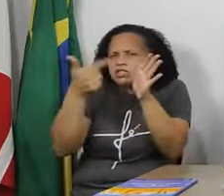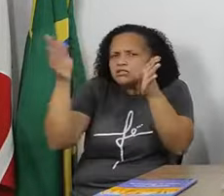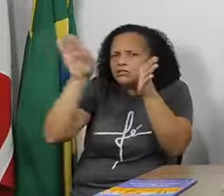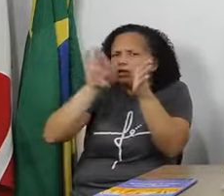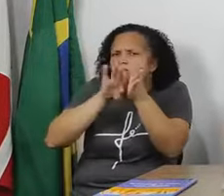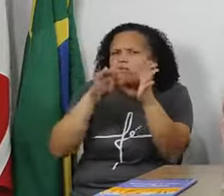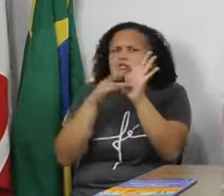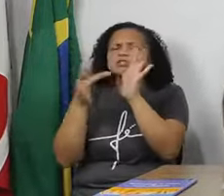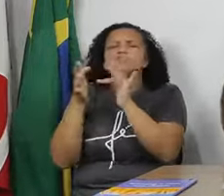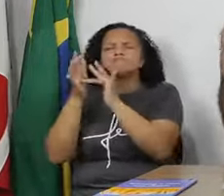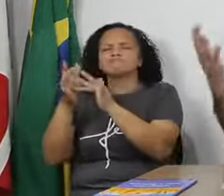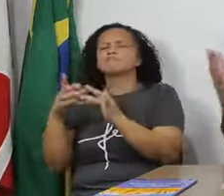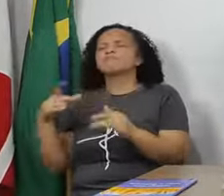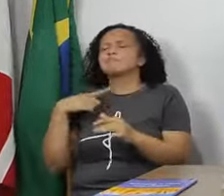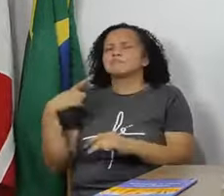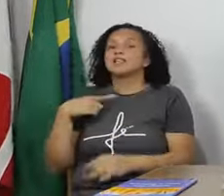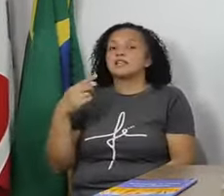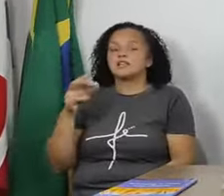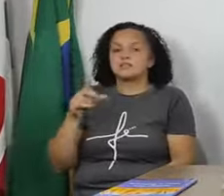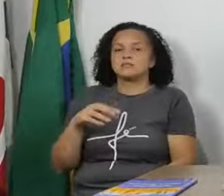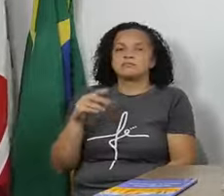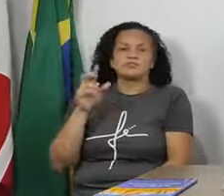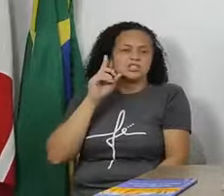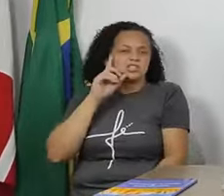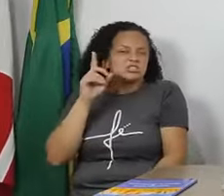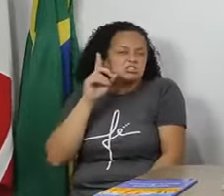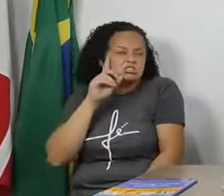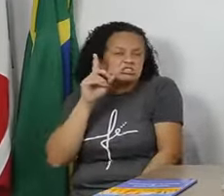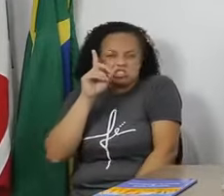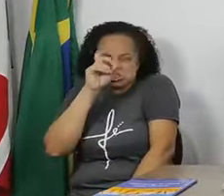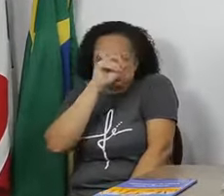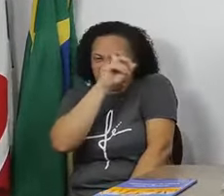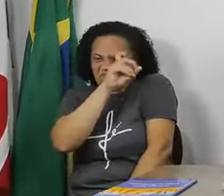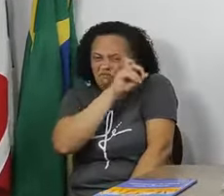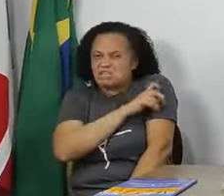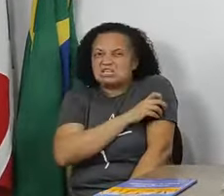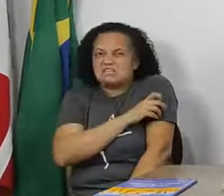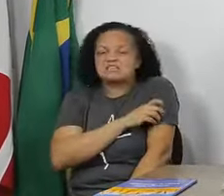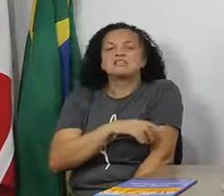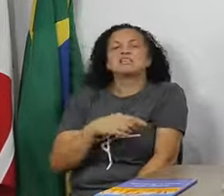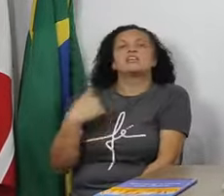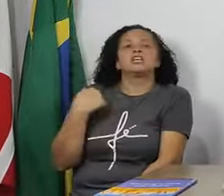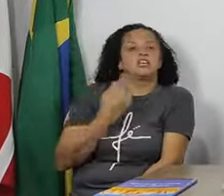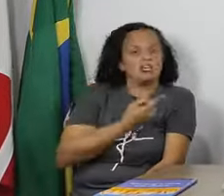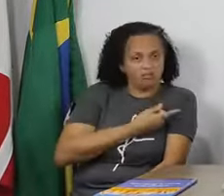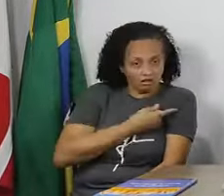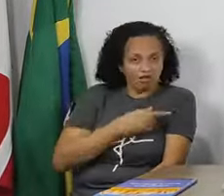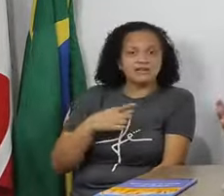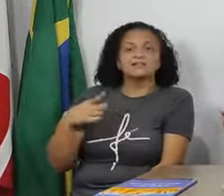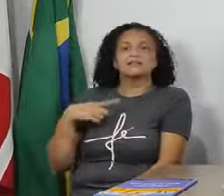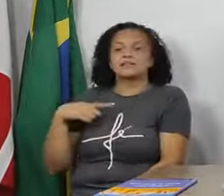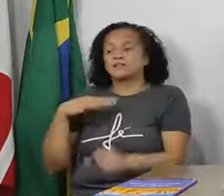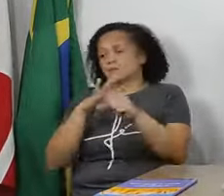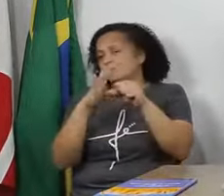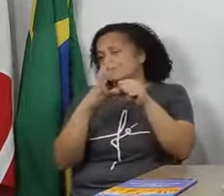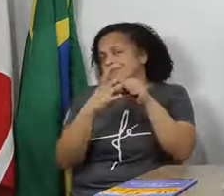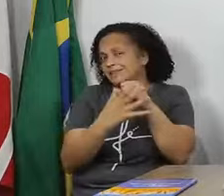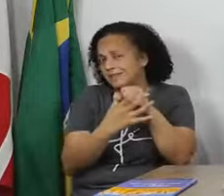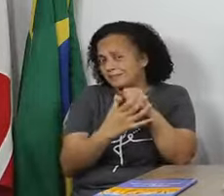né, essa pandemia do coronavírus, junto com essa pandemia, uma grave